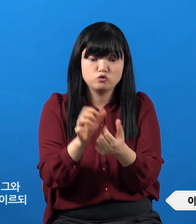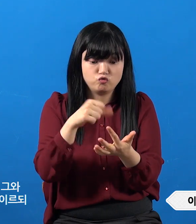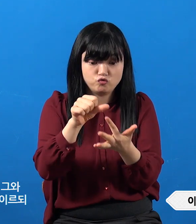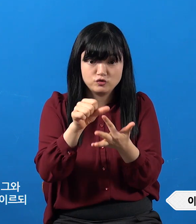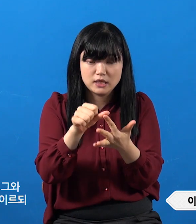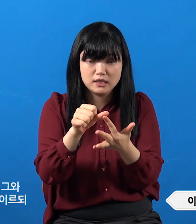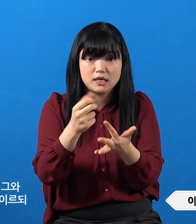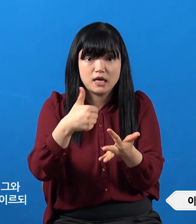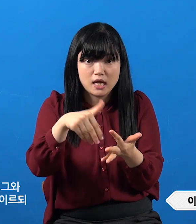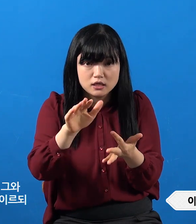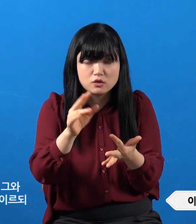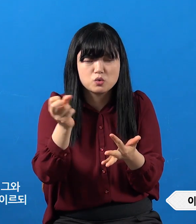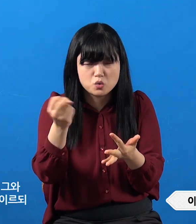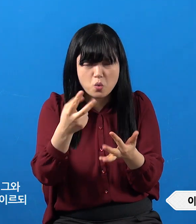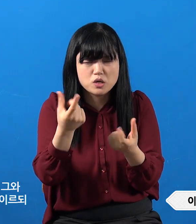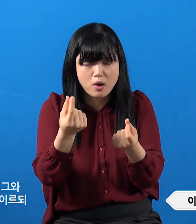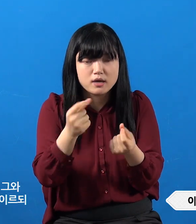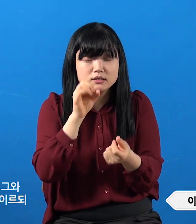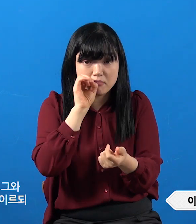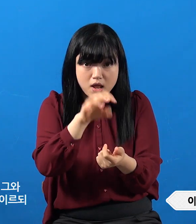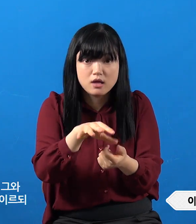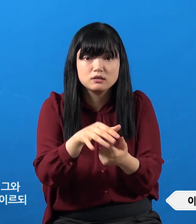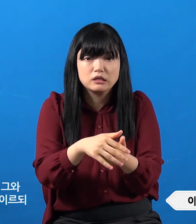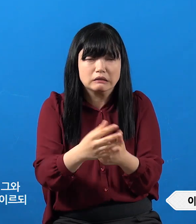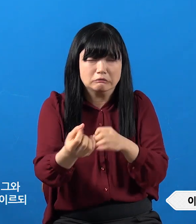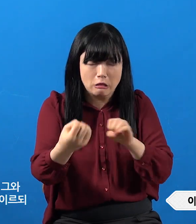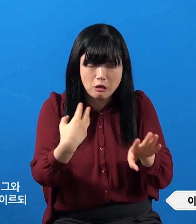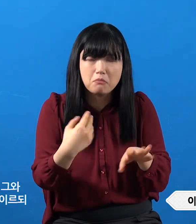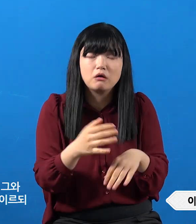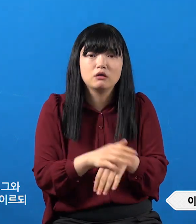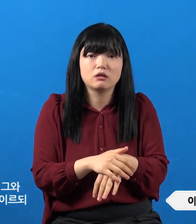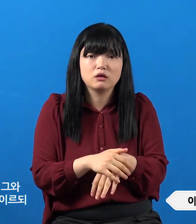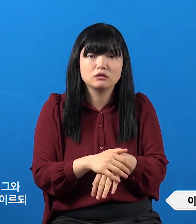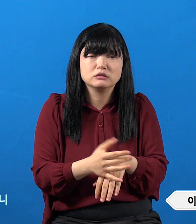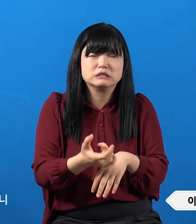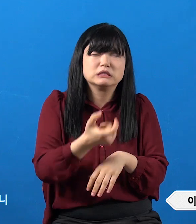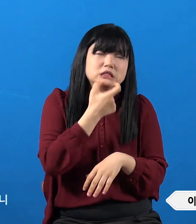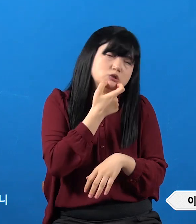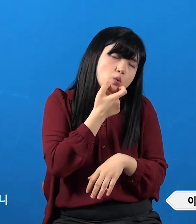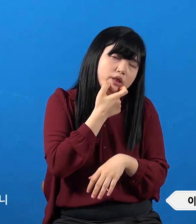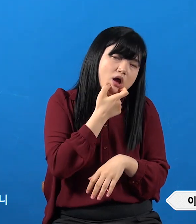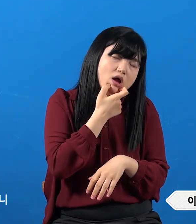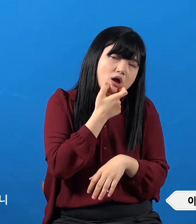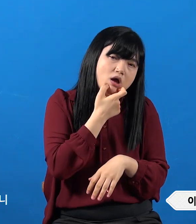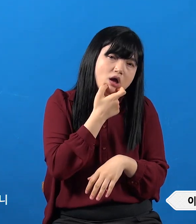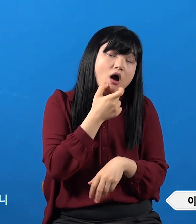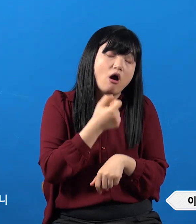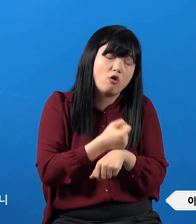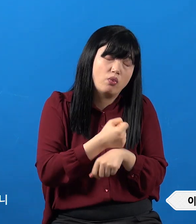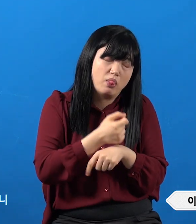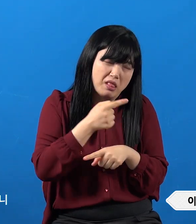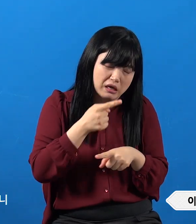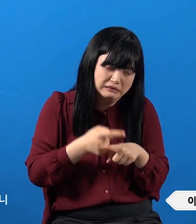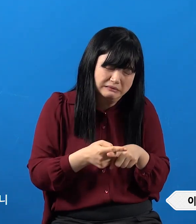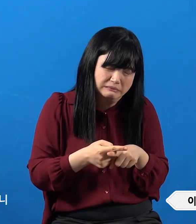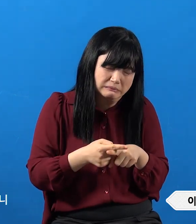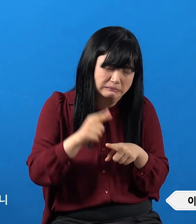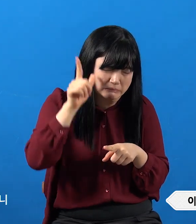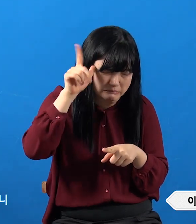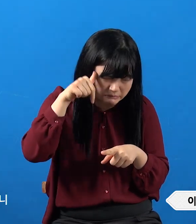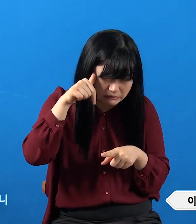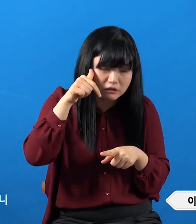둘째 아들에게 가서 또 그와 같이 말하니 대답하여 이르되 실소이다 하였다가 그